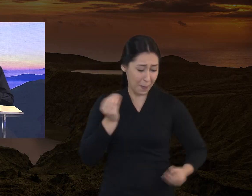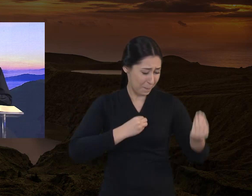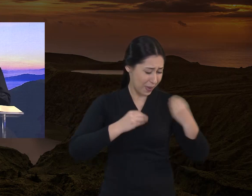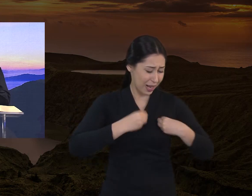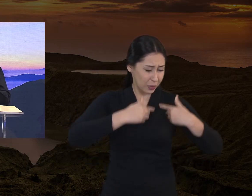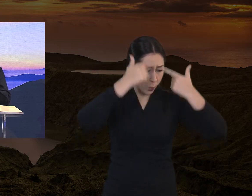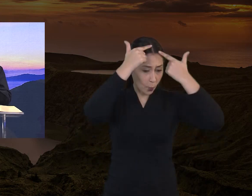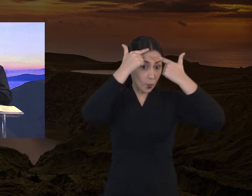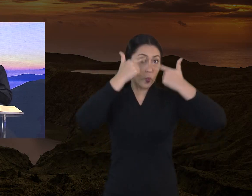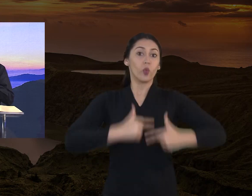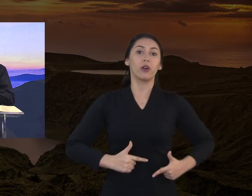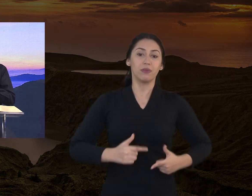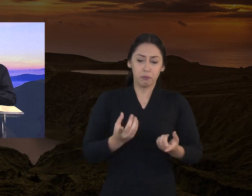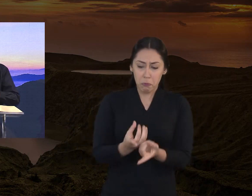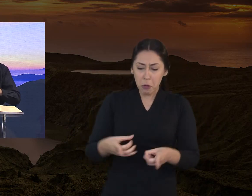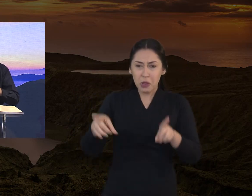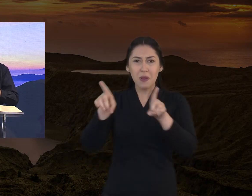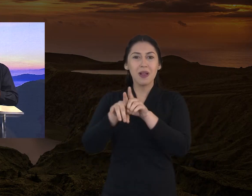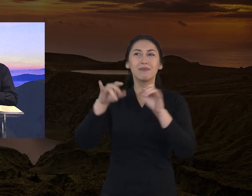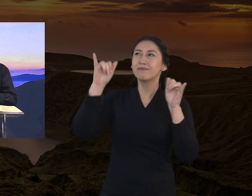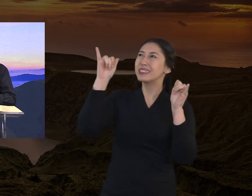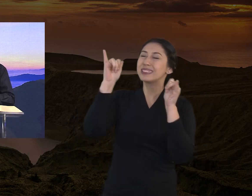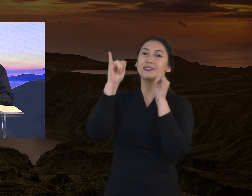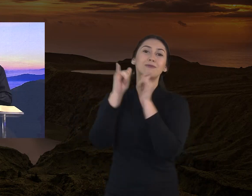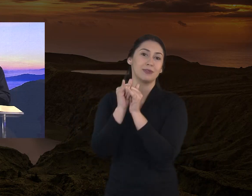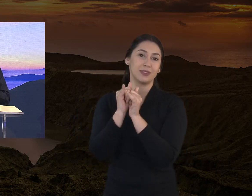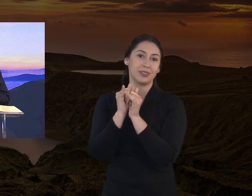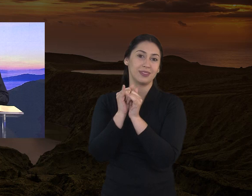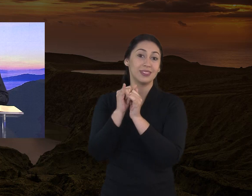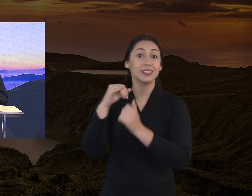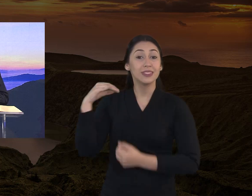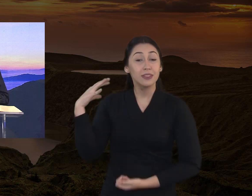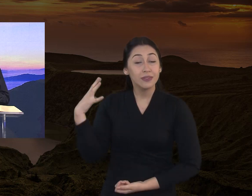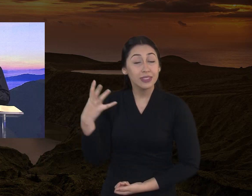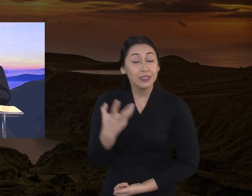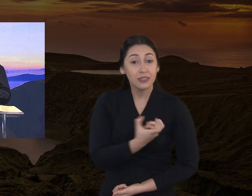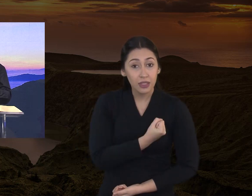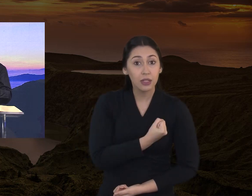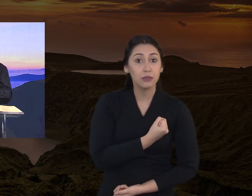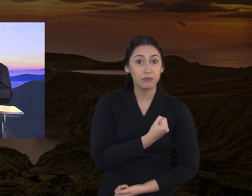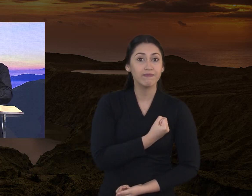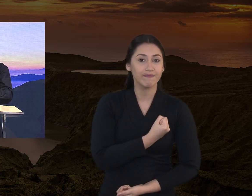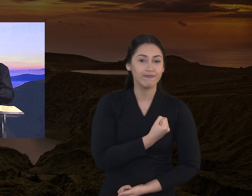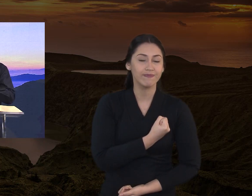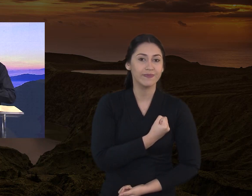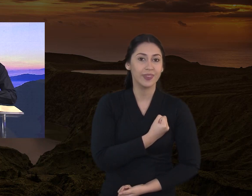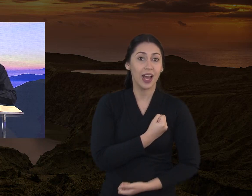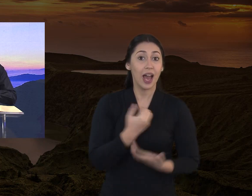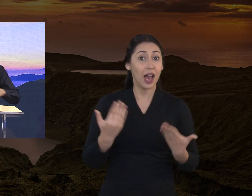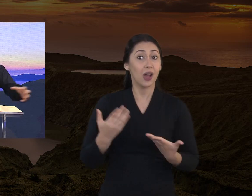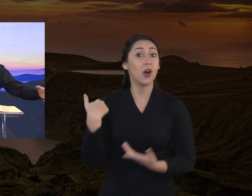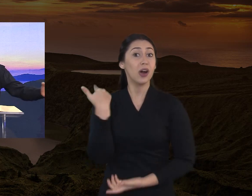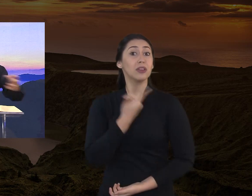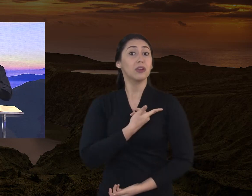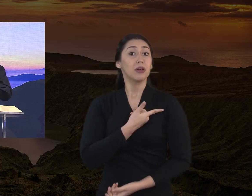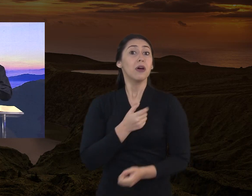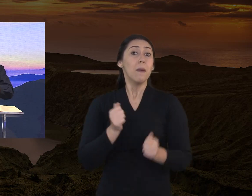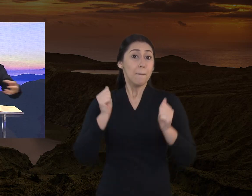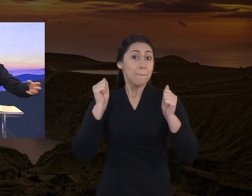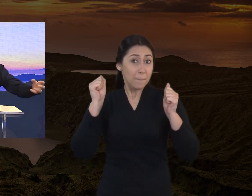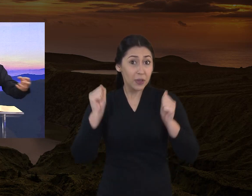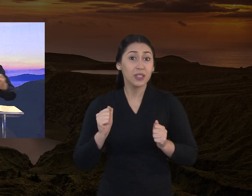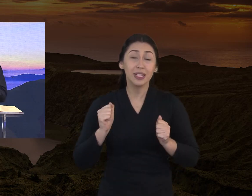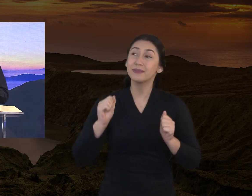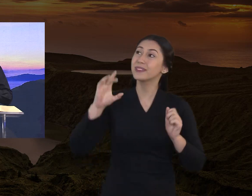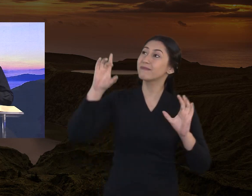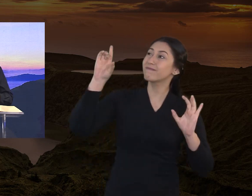de volta para Deus. A redenção é que proporcionou essa volta